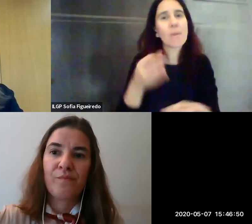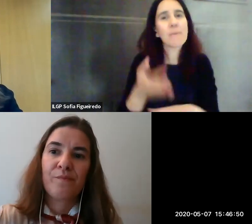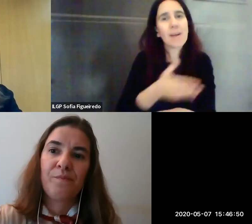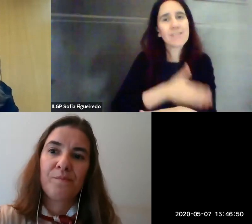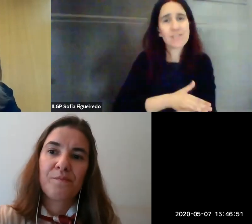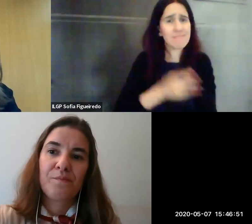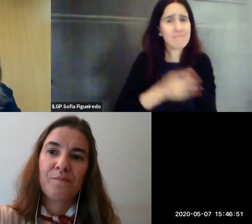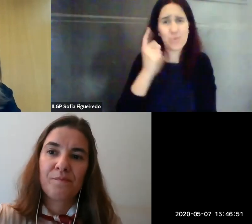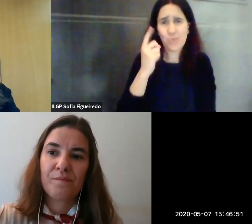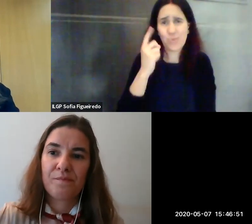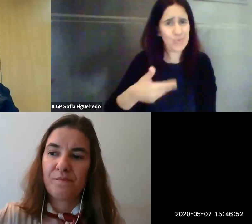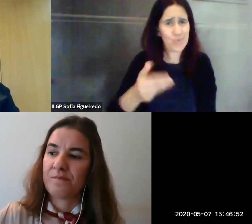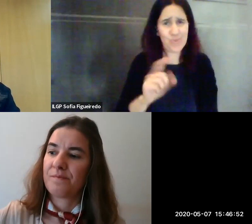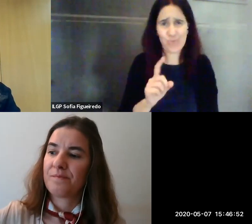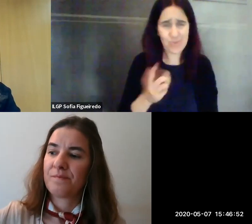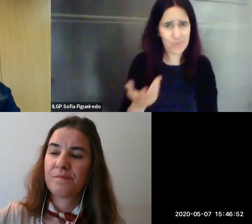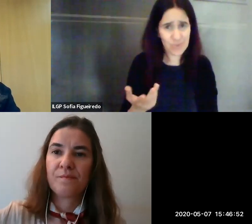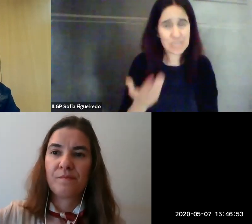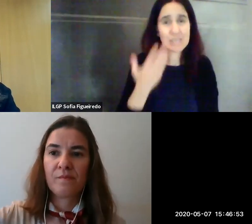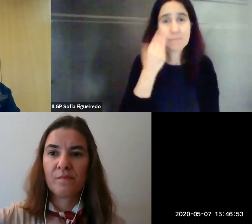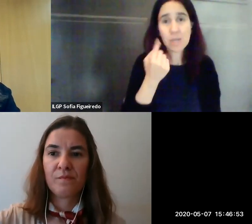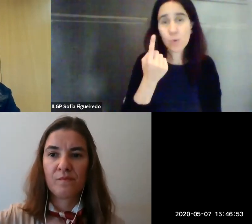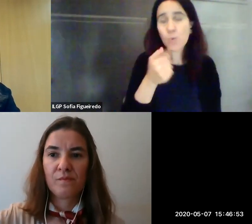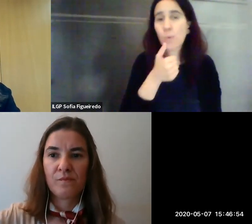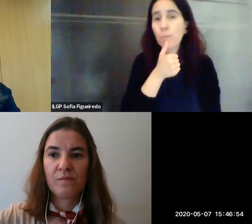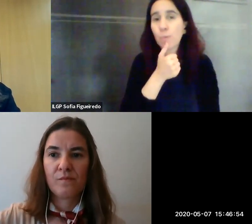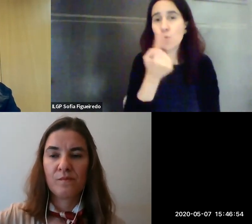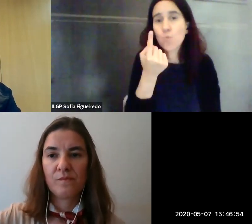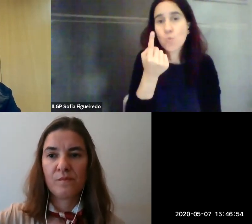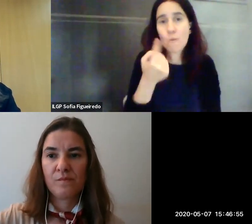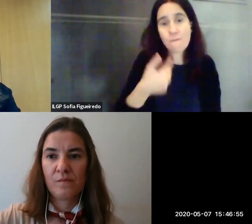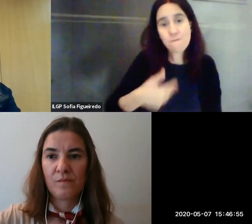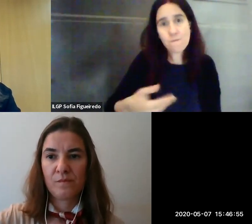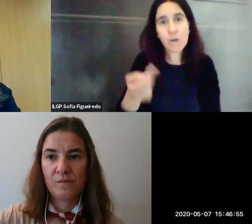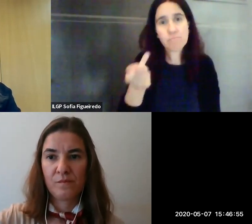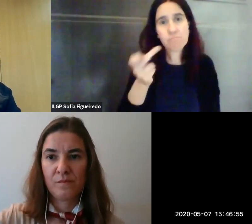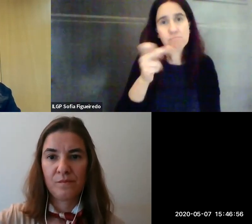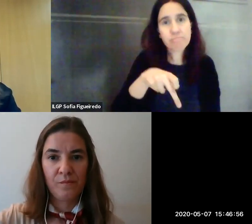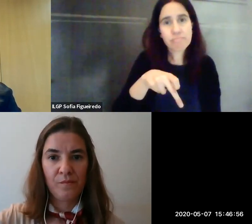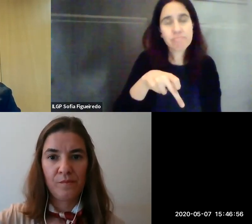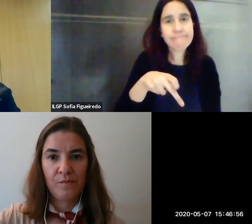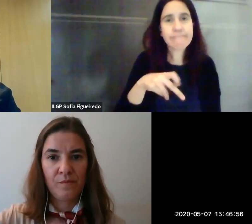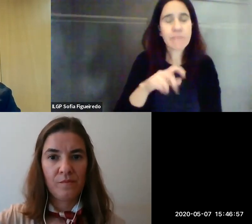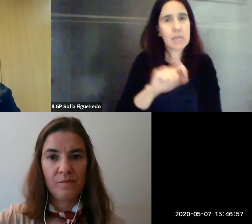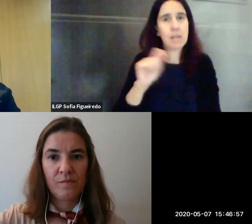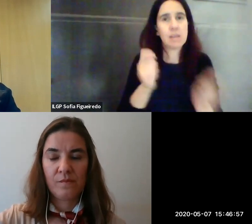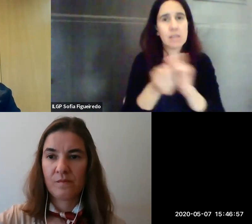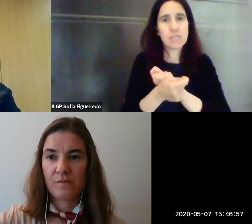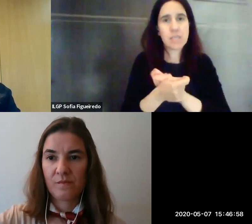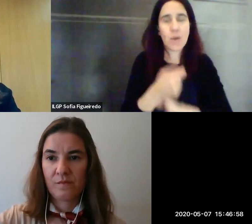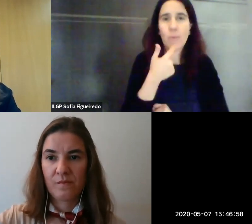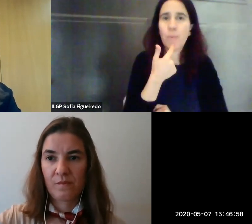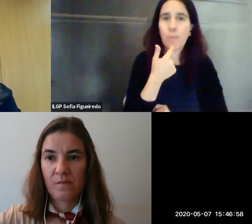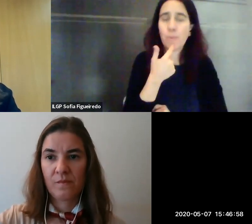anteriormente. E, portanto, eu acho que uma das questões que vai ter uma alteração significativa